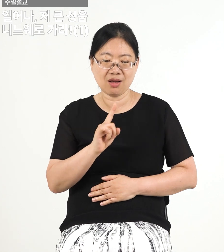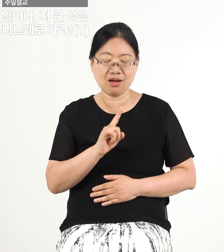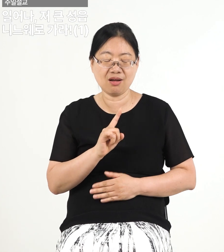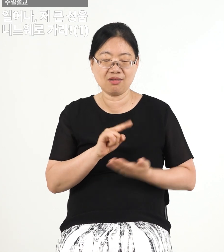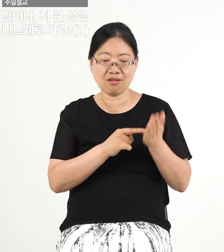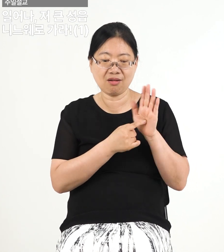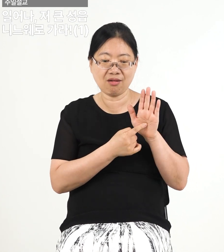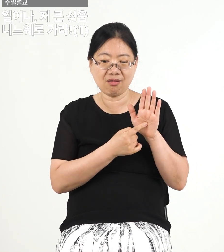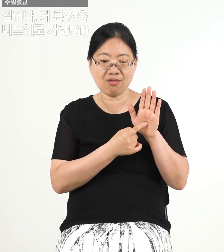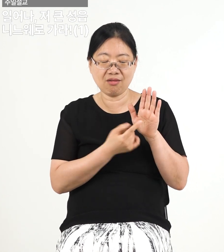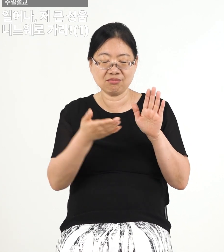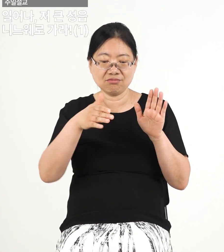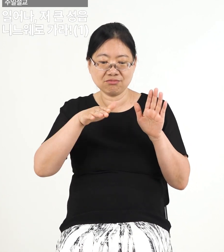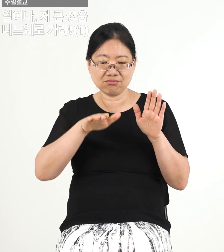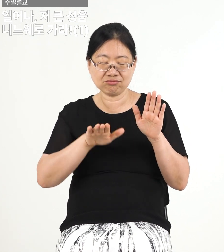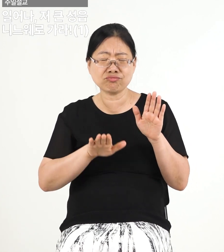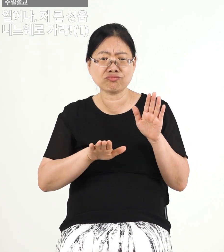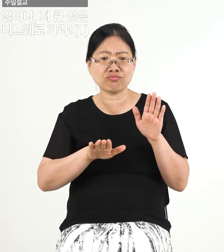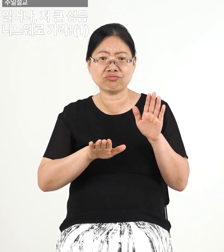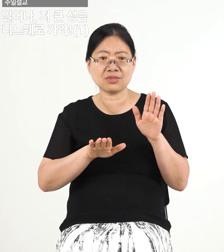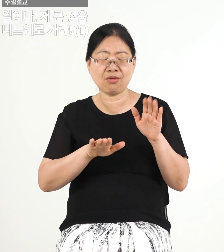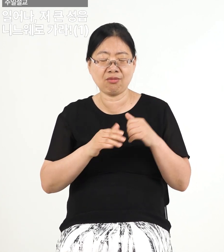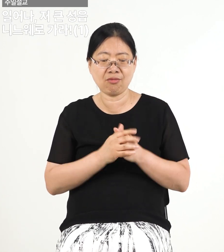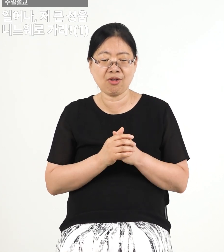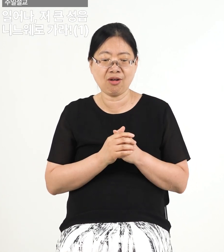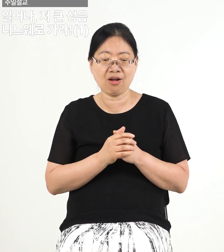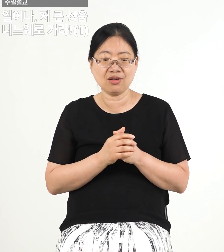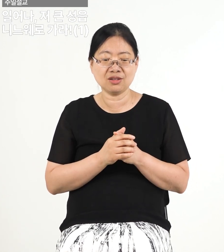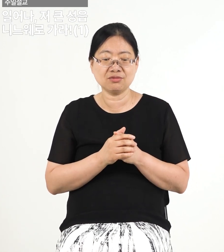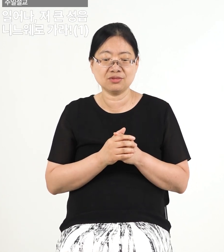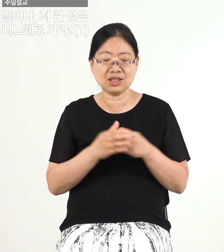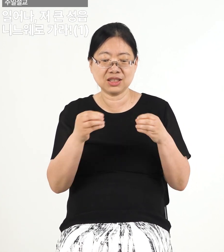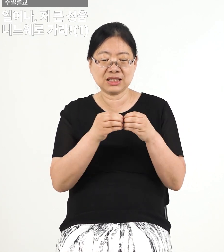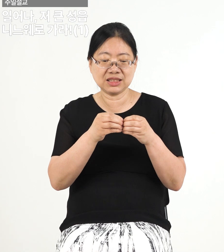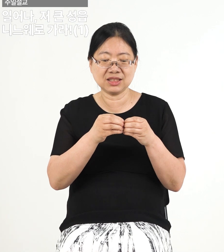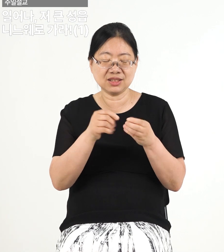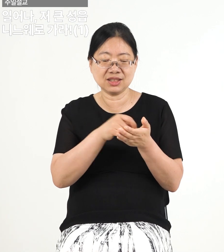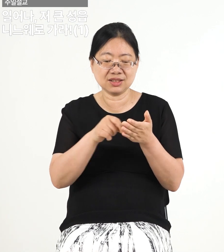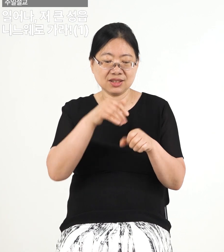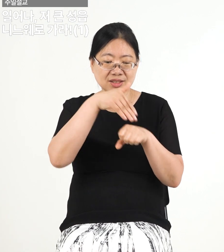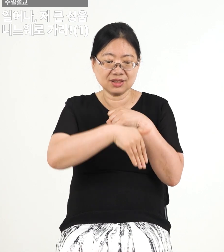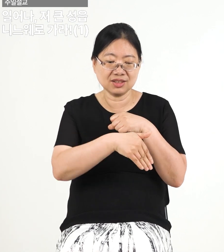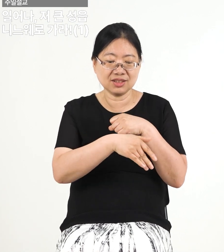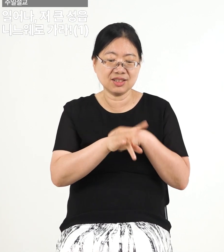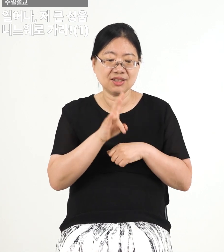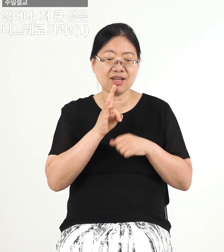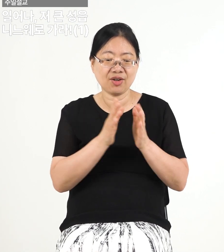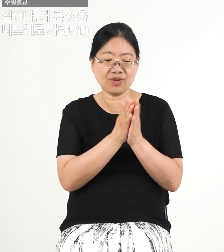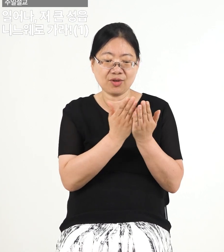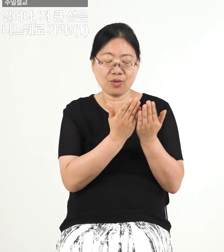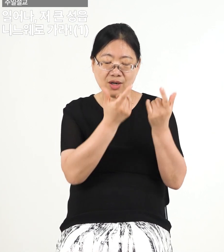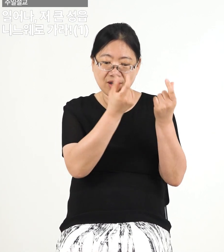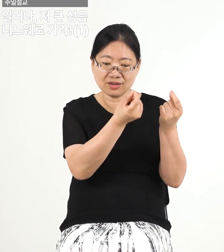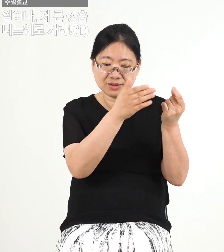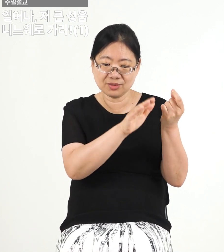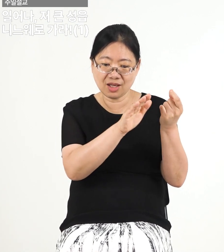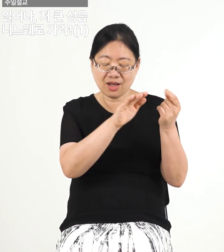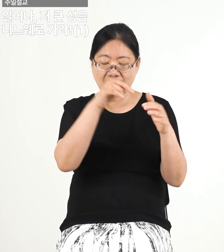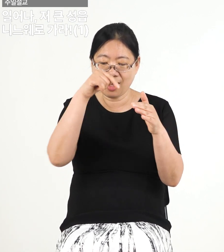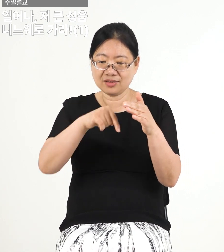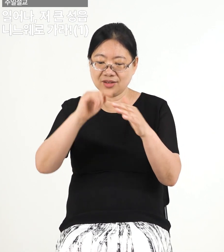툴은 예언서 툴을 사용하고서 안에 담아진 내용은